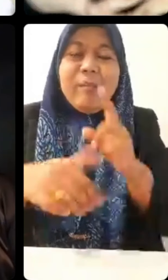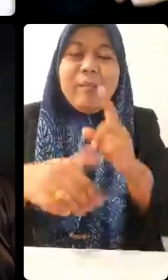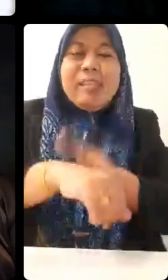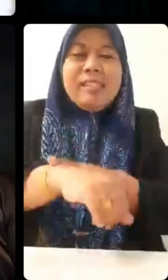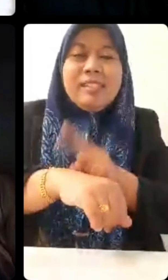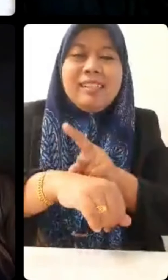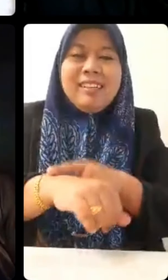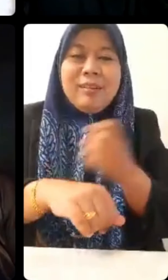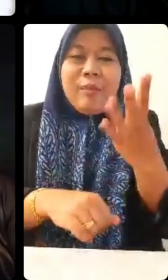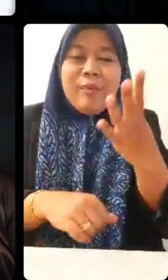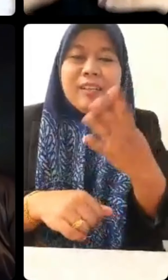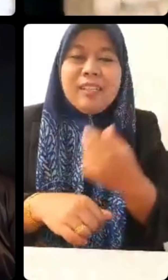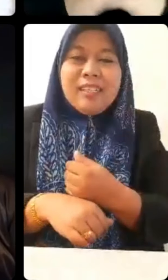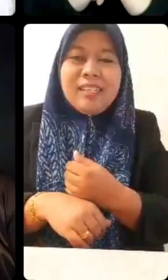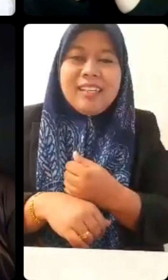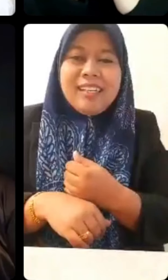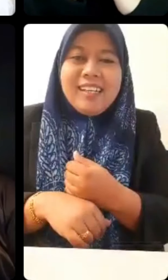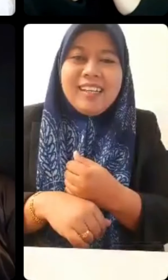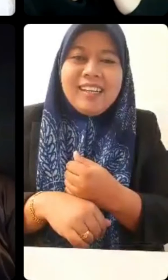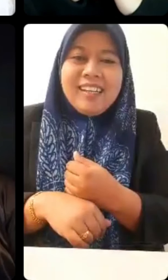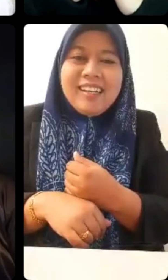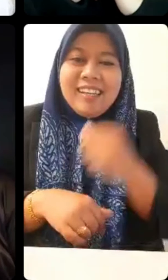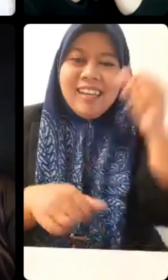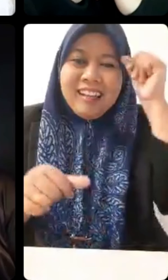So, masa apa?